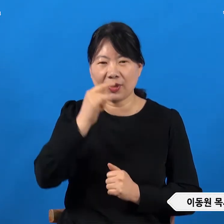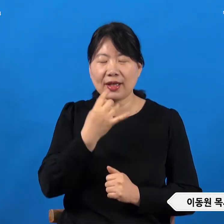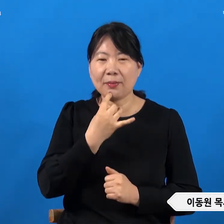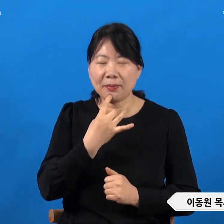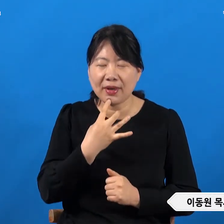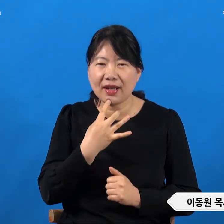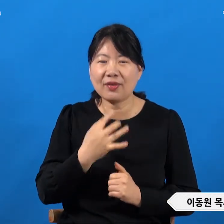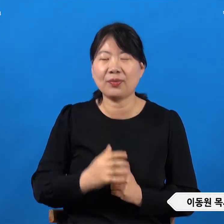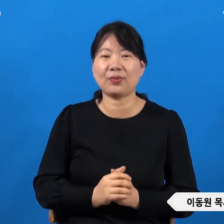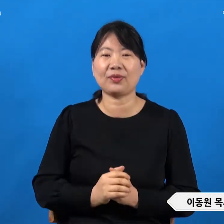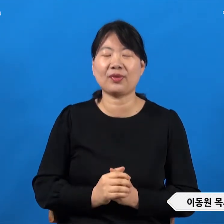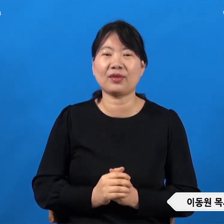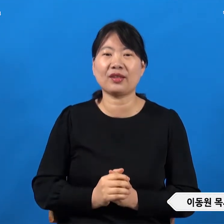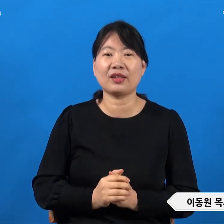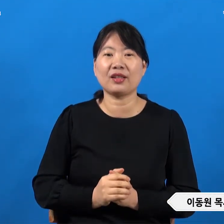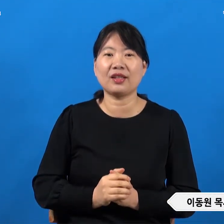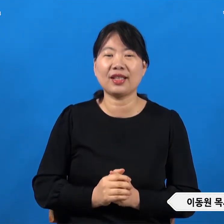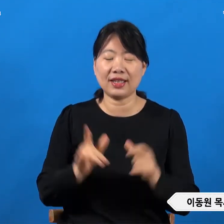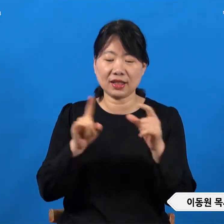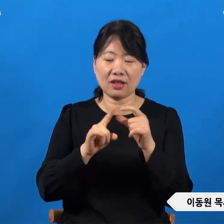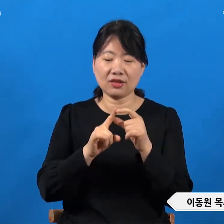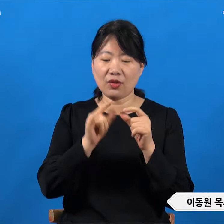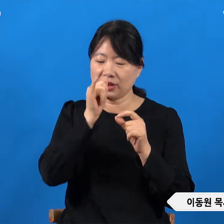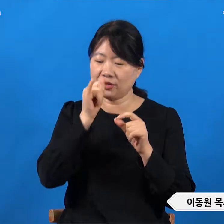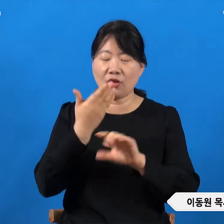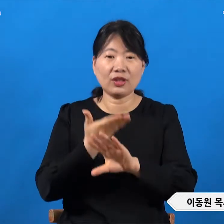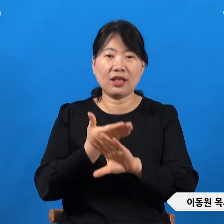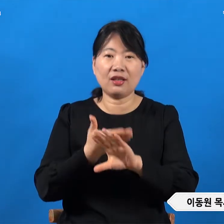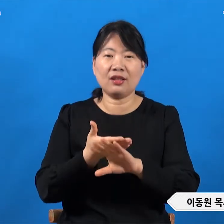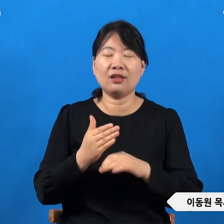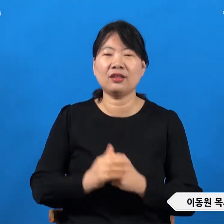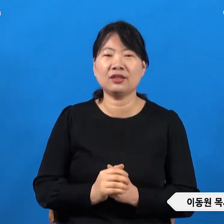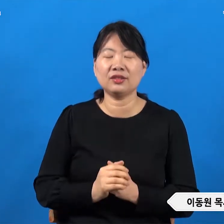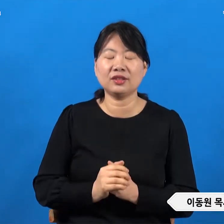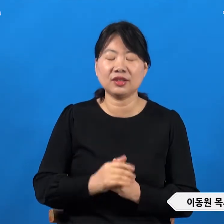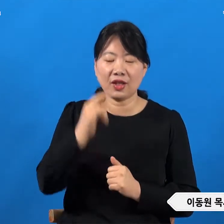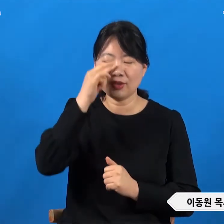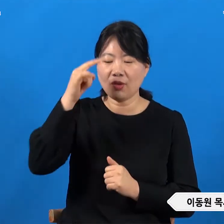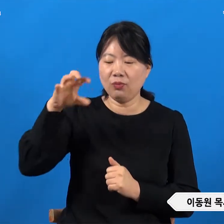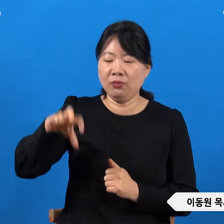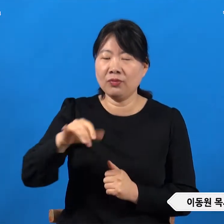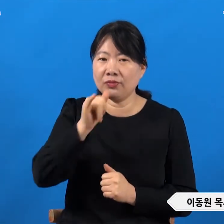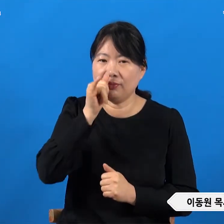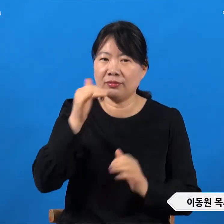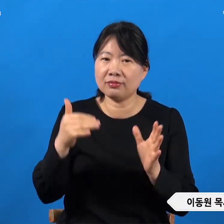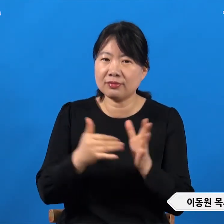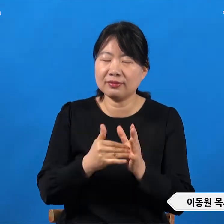동양에만 이런 단어들이 있는 것이 아니라 서양에도 있어요.